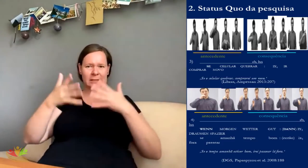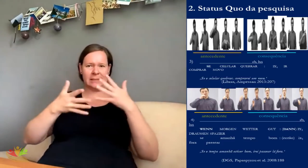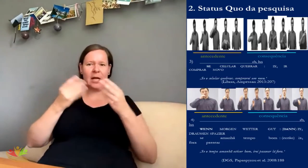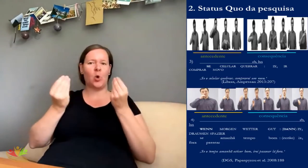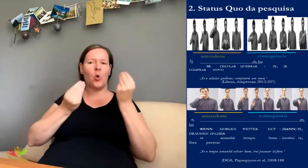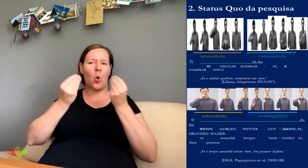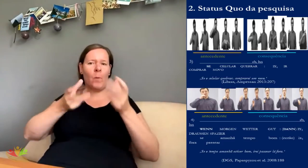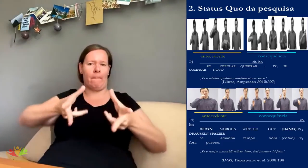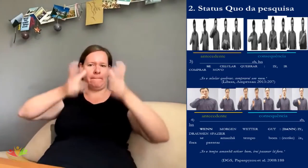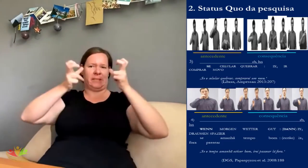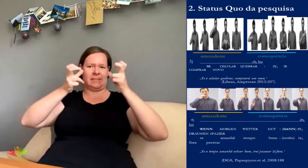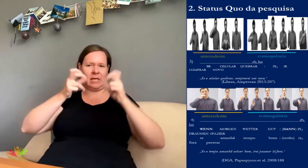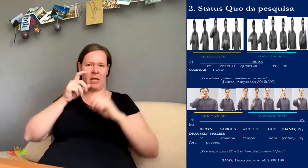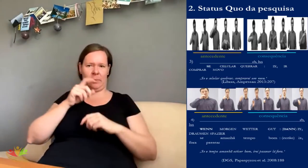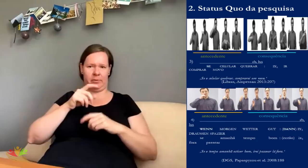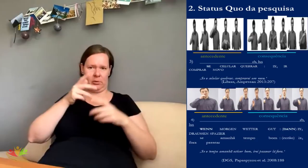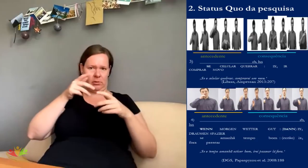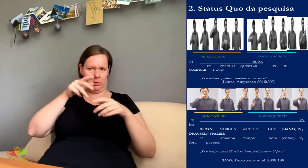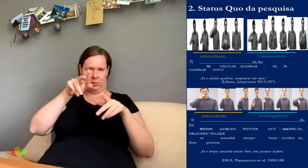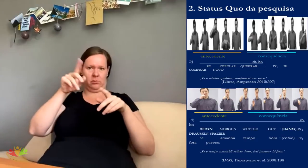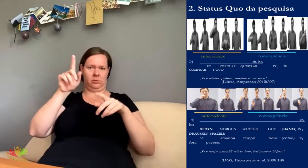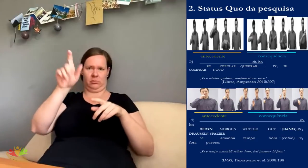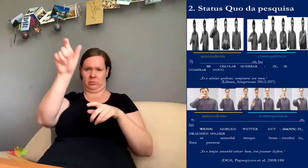é bem similar o que acontece.